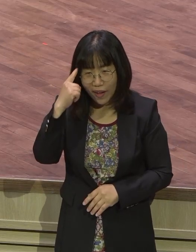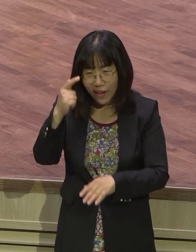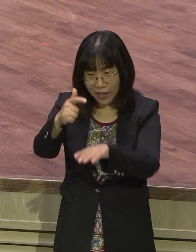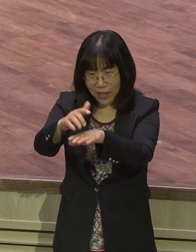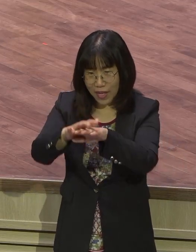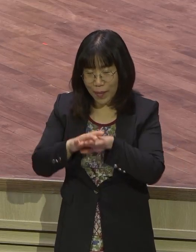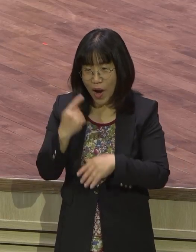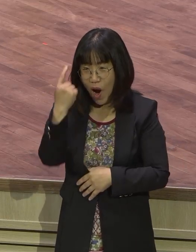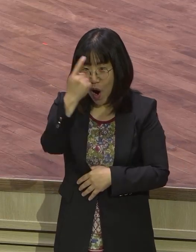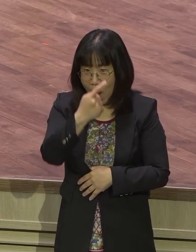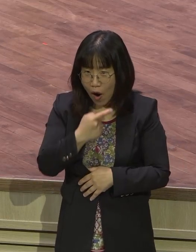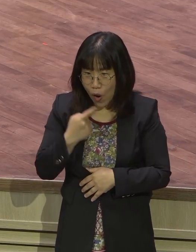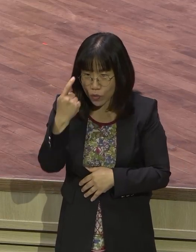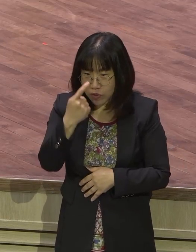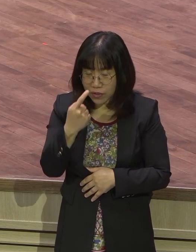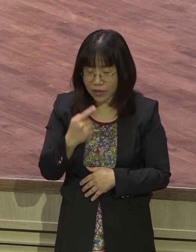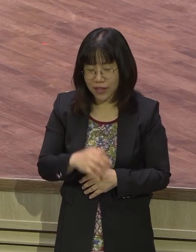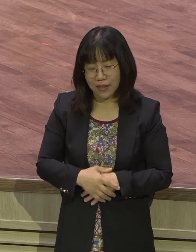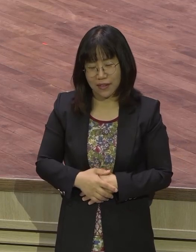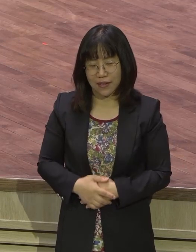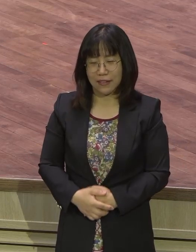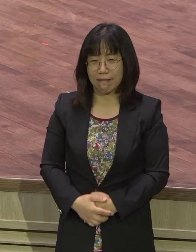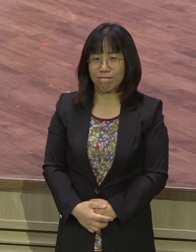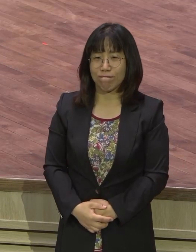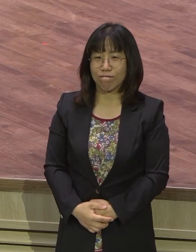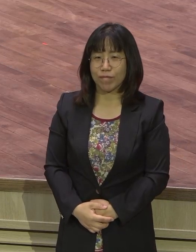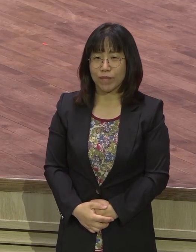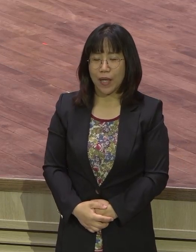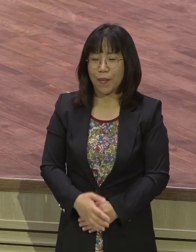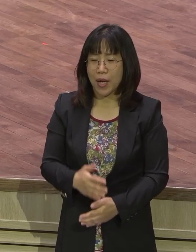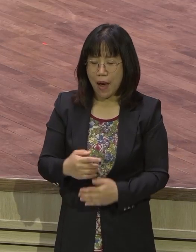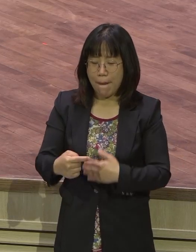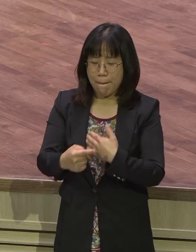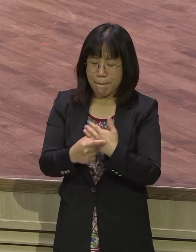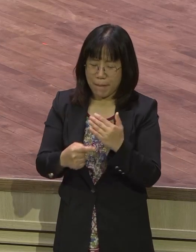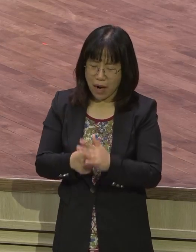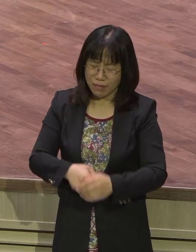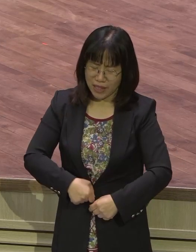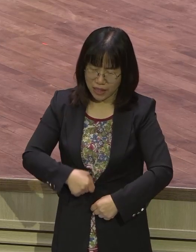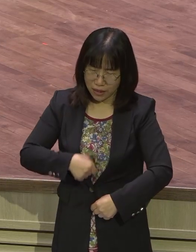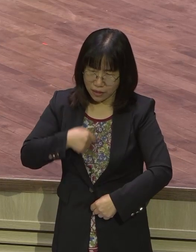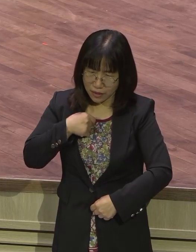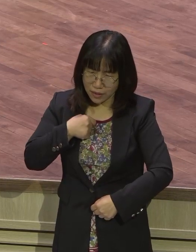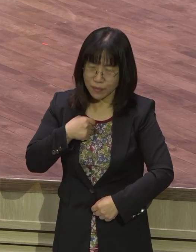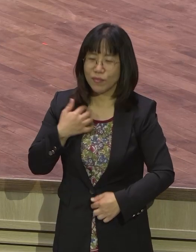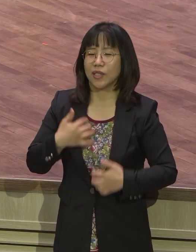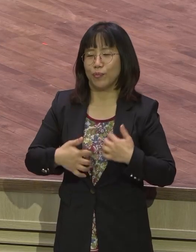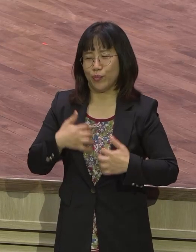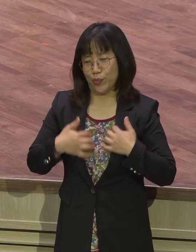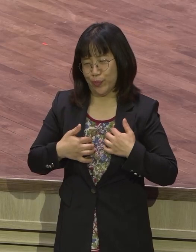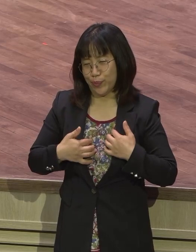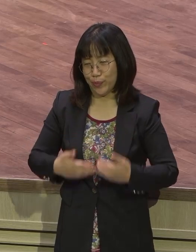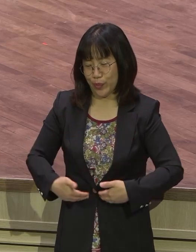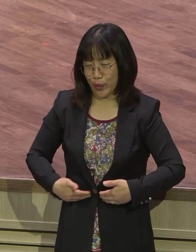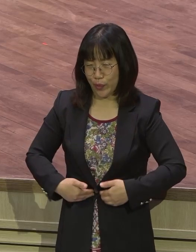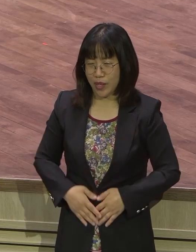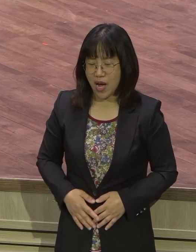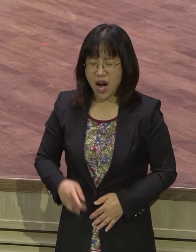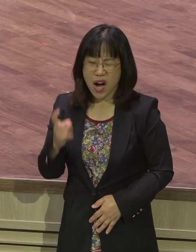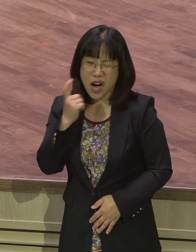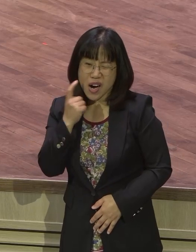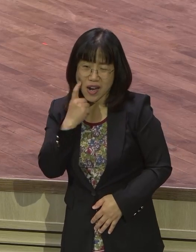표정관리를 잘하라 그 말이 아닙니다 검본 밖에다 검본 향이 향이 향이 향기로운